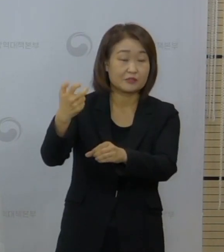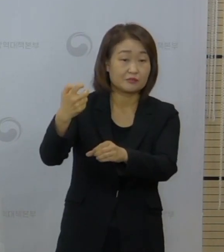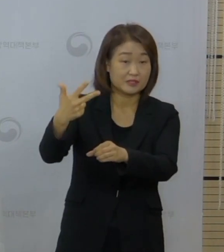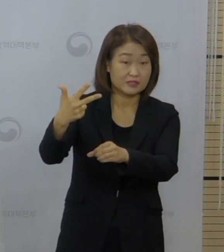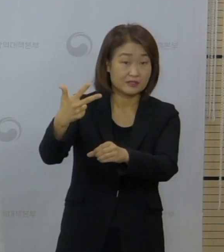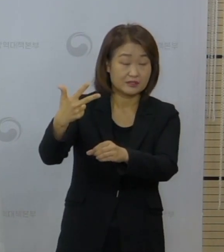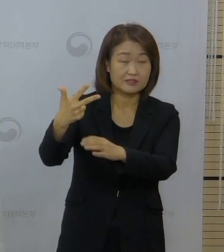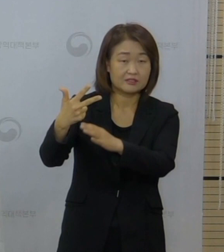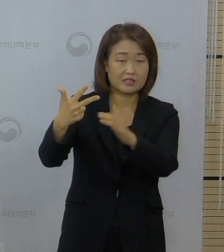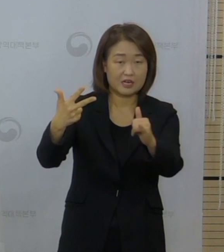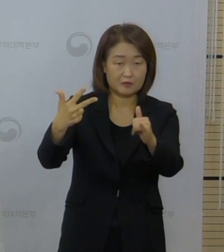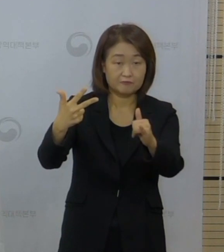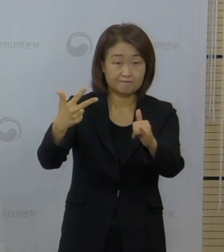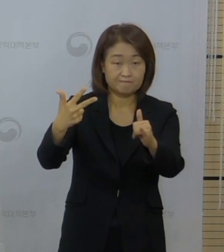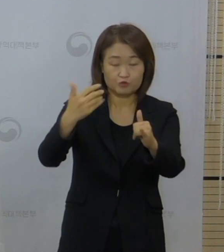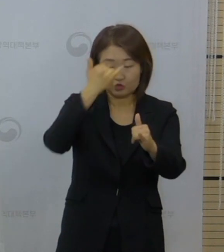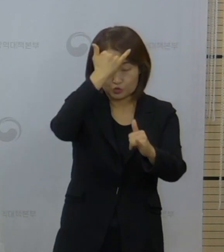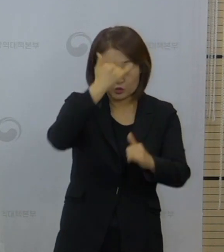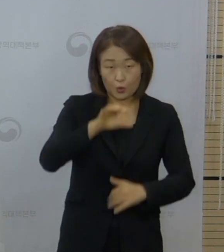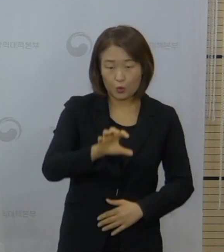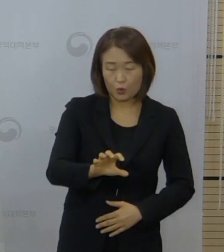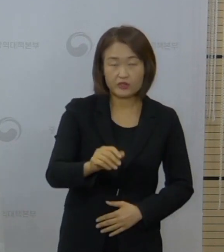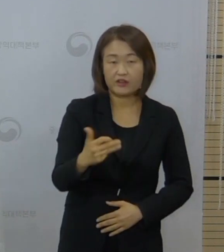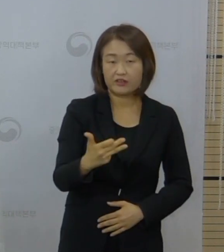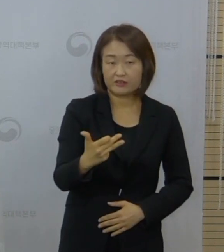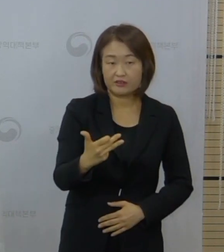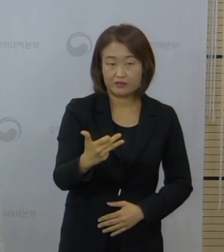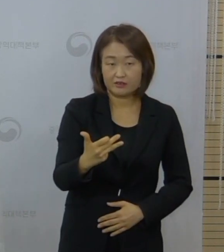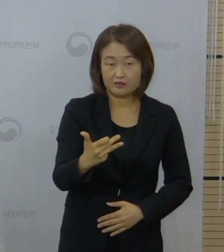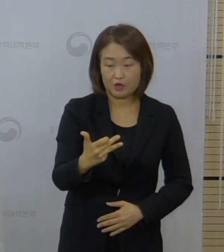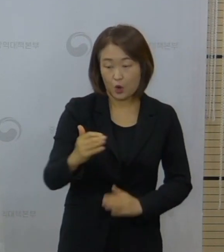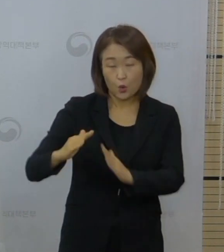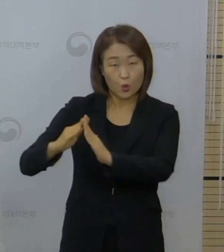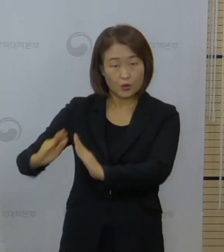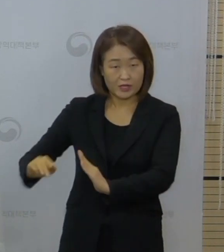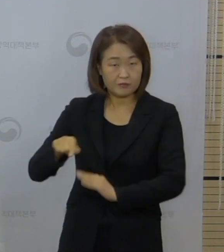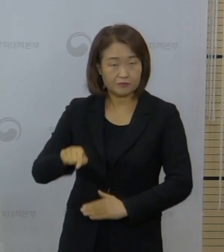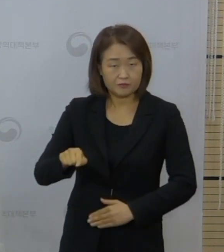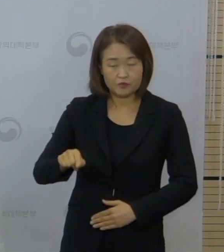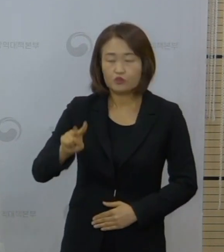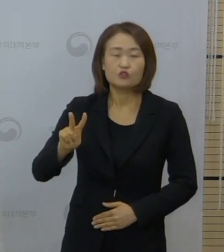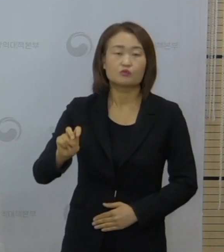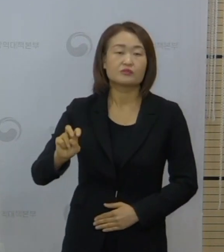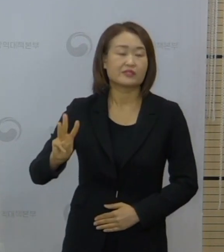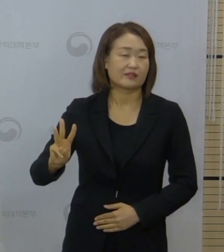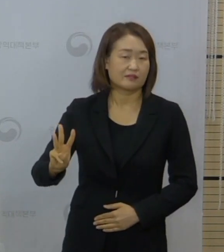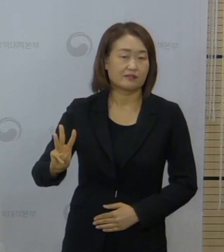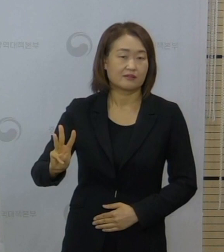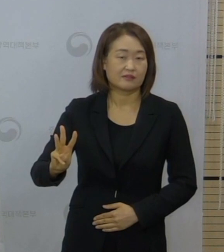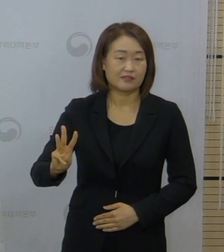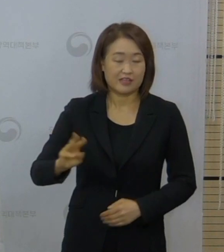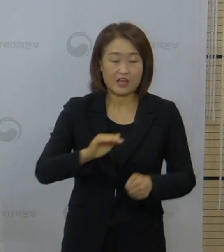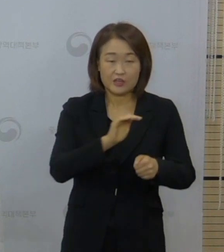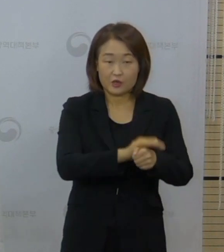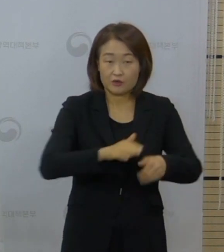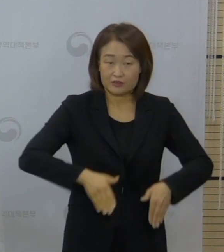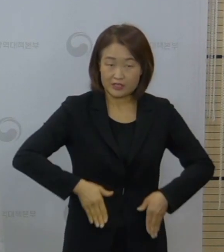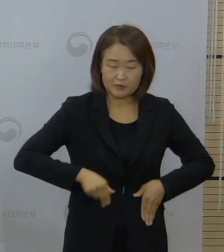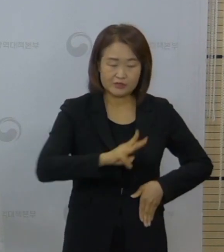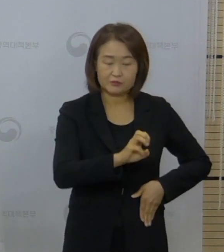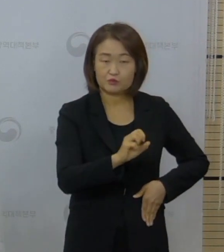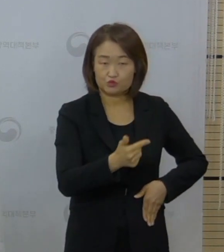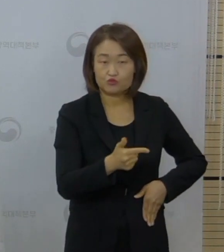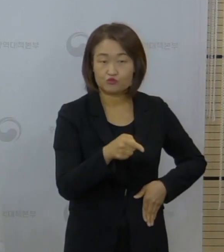277명, 충청권 18명, 호남권 23명, 경남권